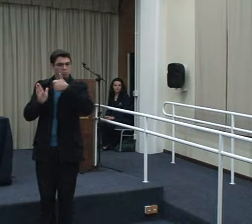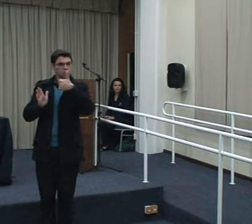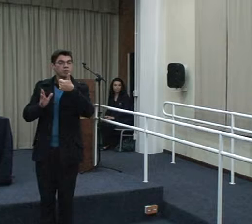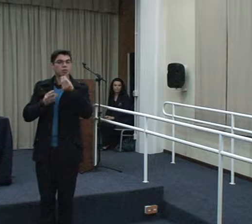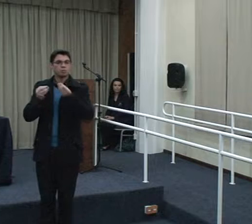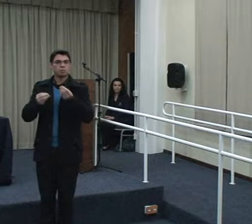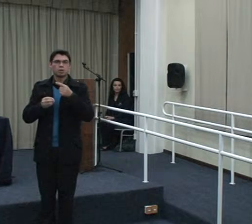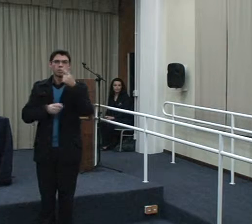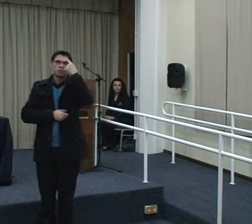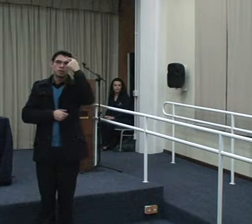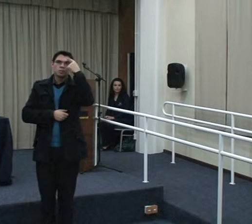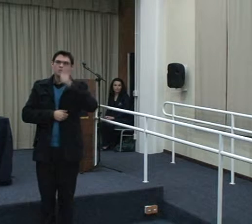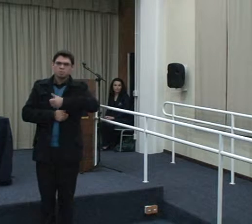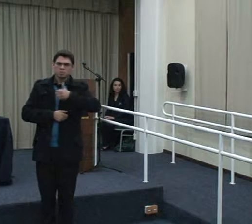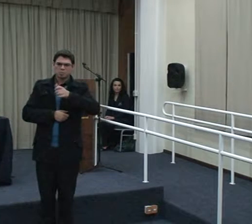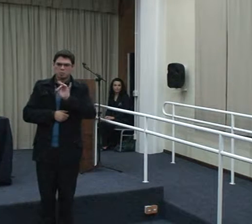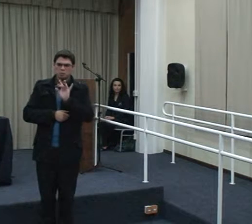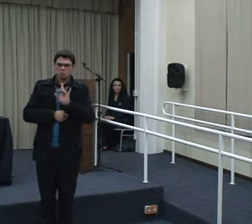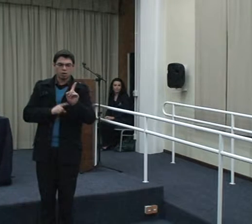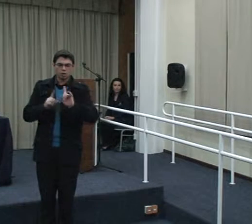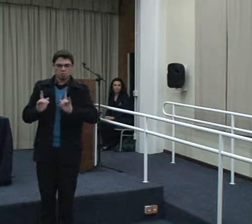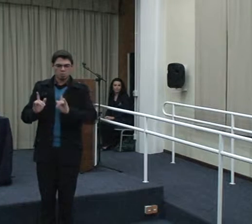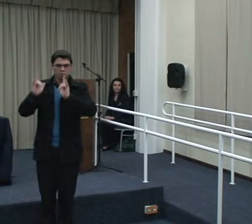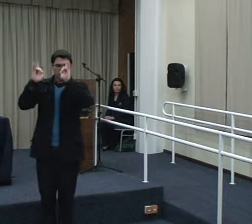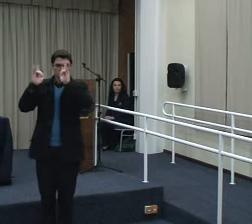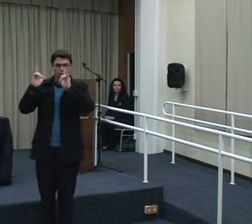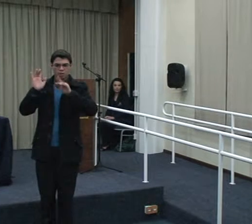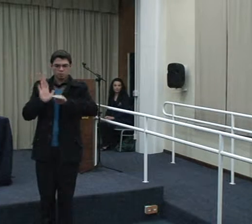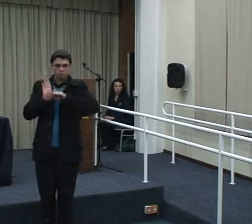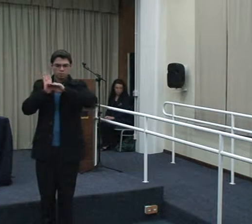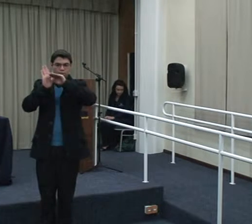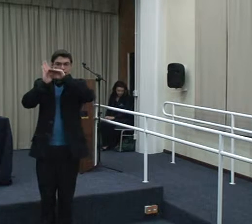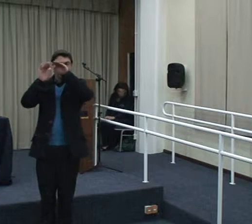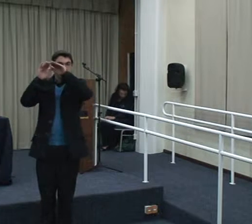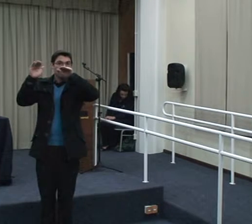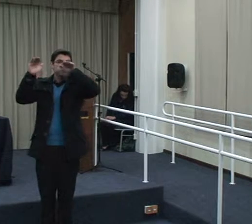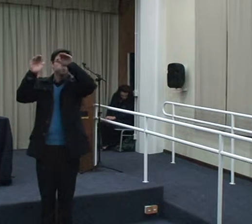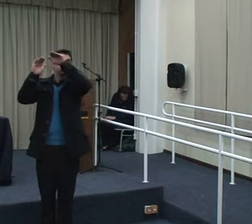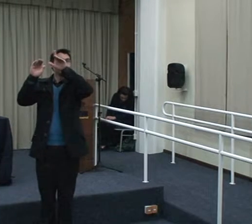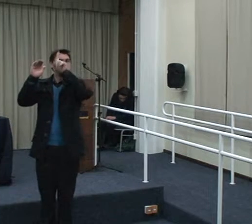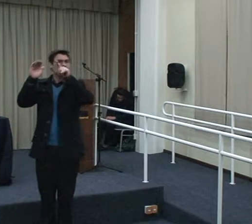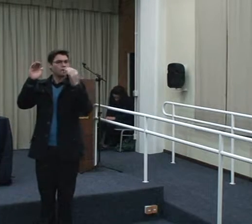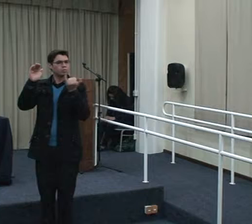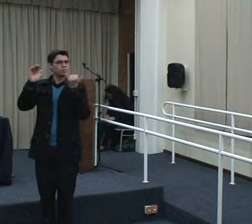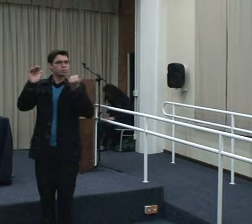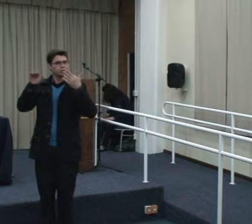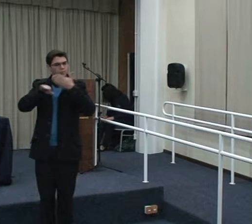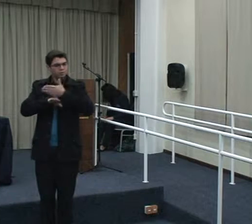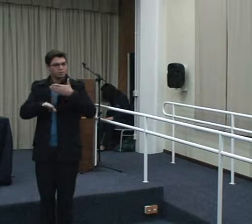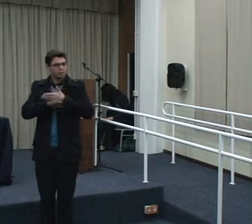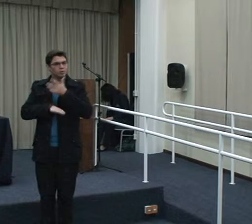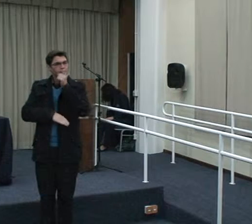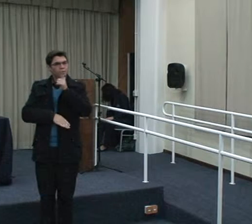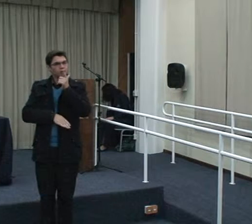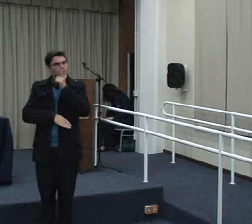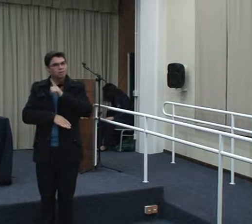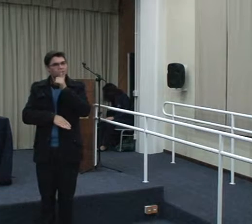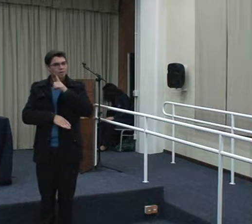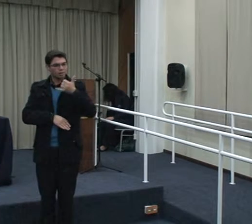quis estabelecer uma prumada inteira até a cobertura para que seja a